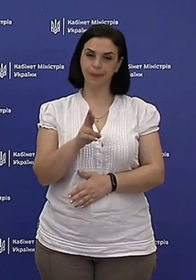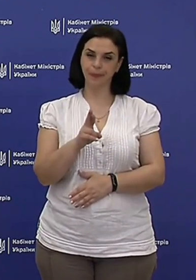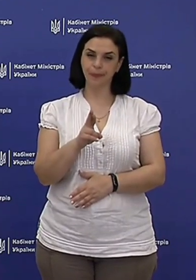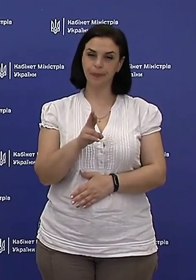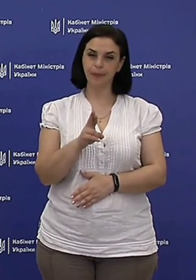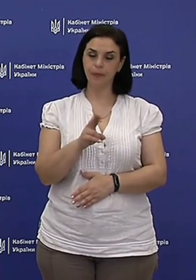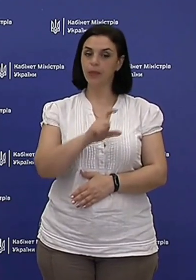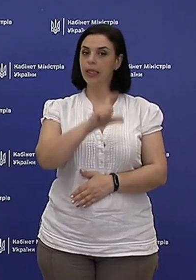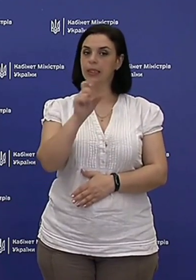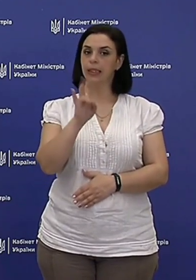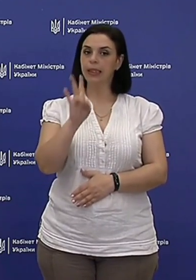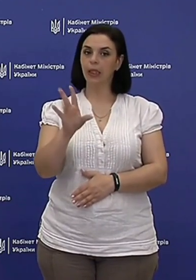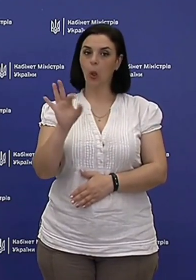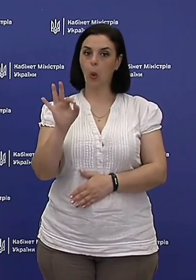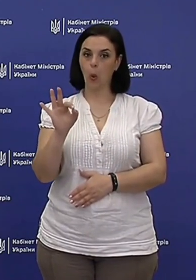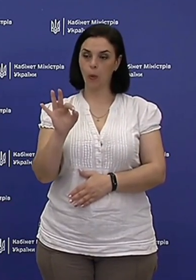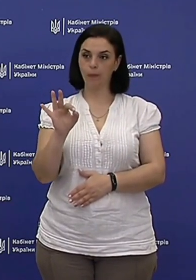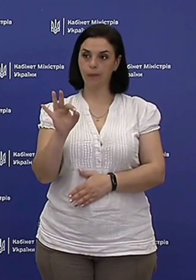ЗНО,